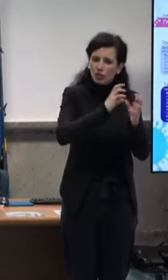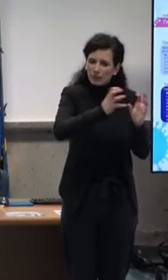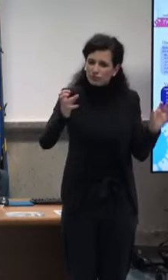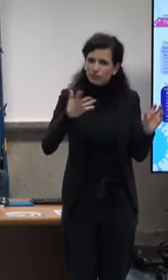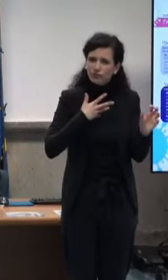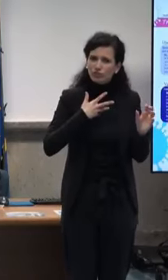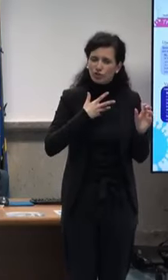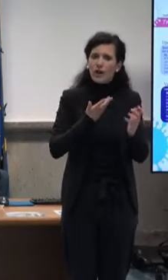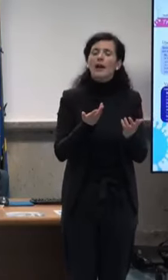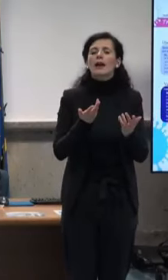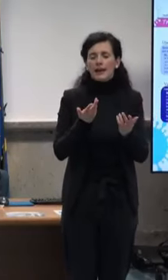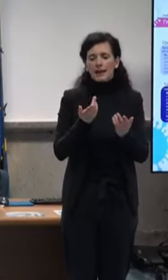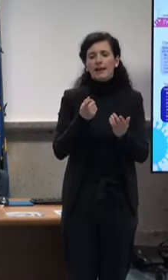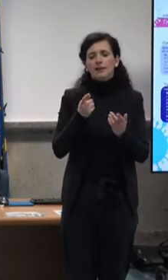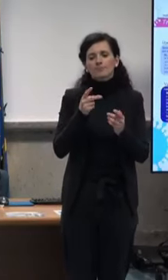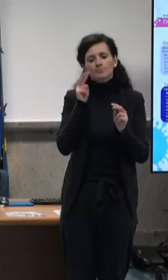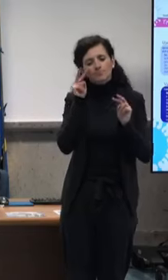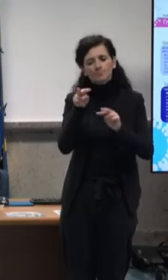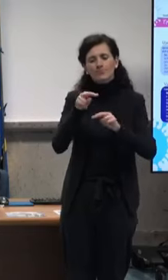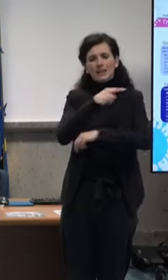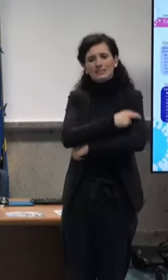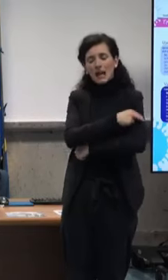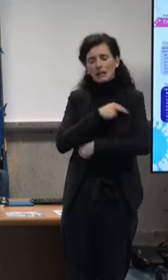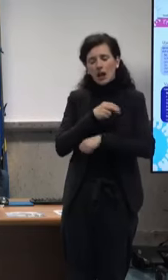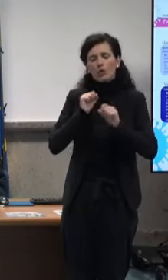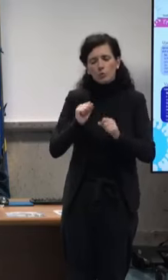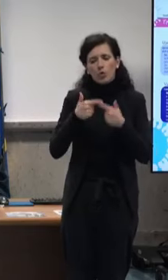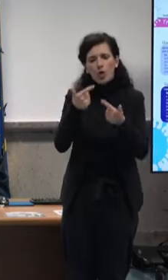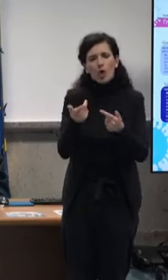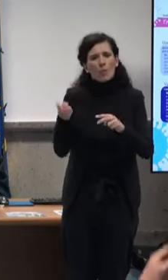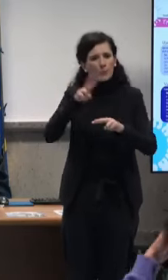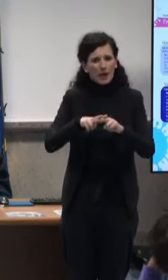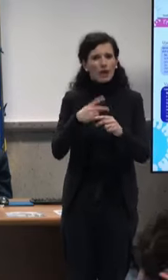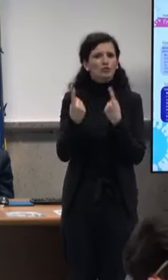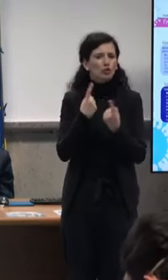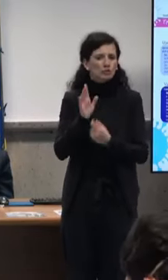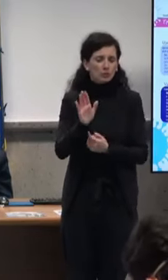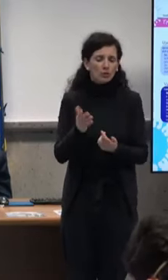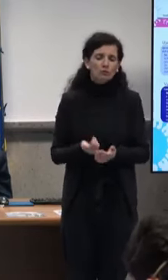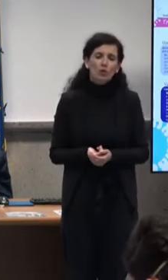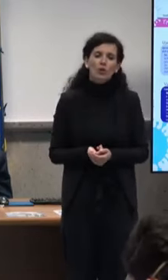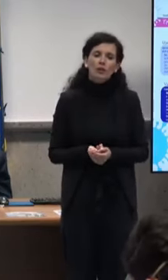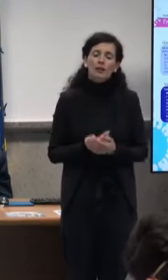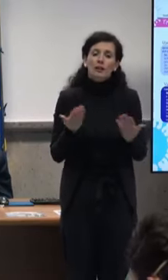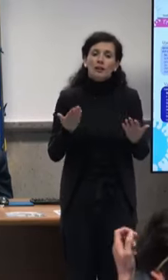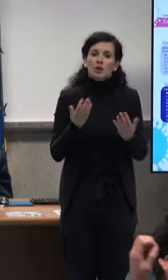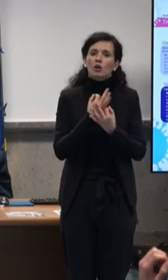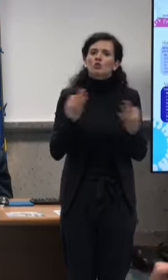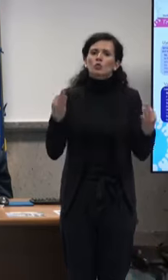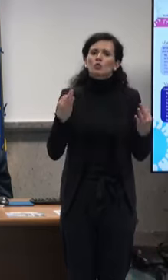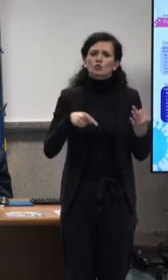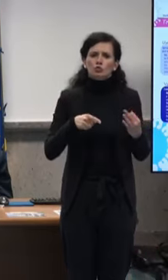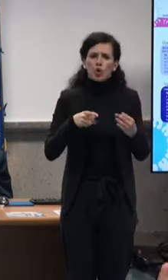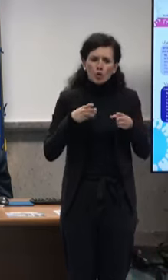critica punto di vista sanitario posso andare ad esitare per cui certamente questa è la strada da intraprendere